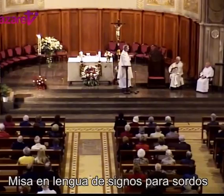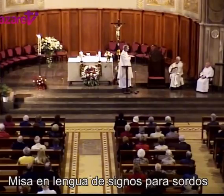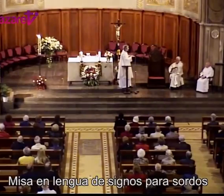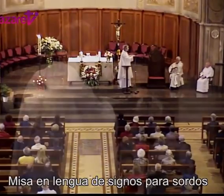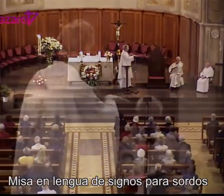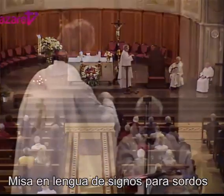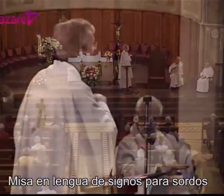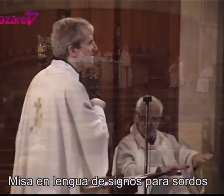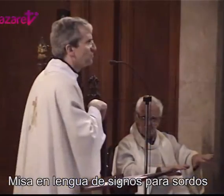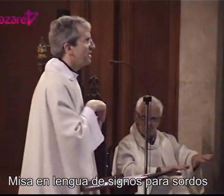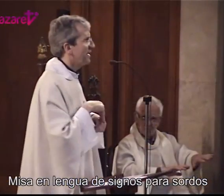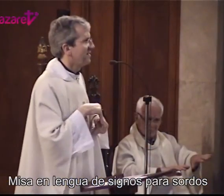Las ovejas, ¿cómo serían?